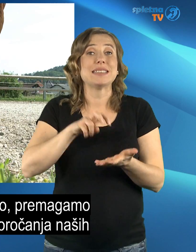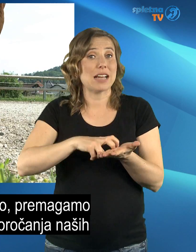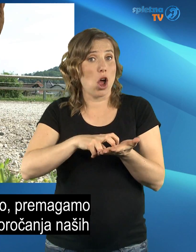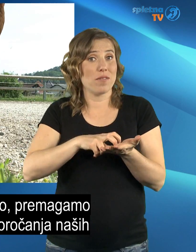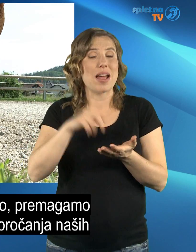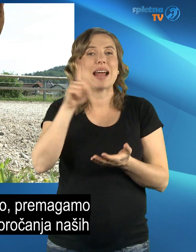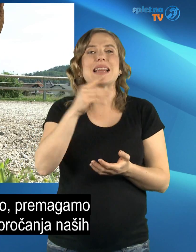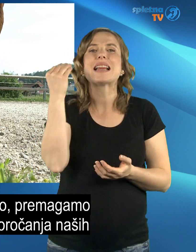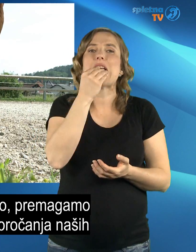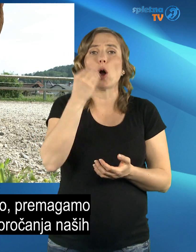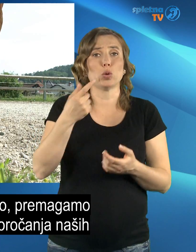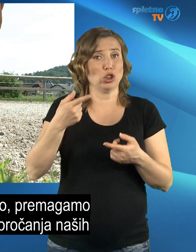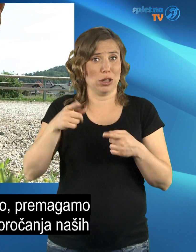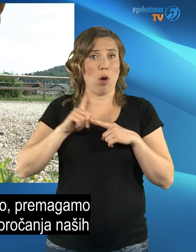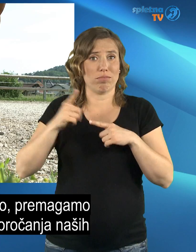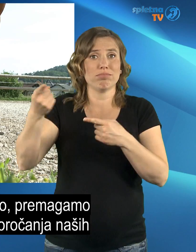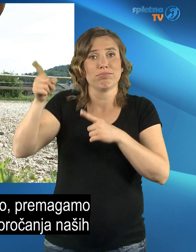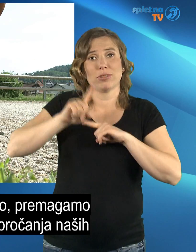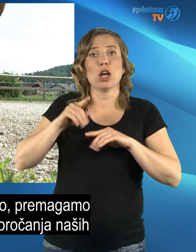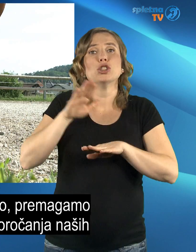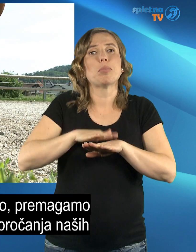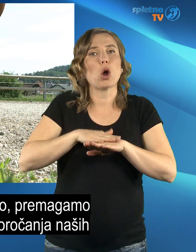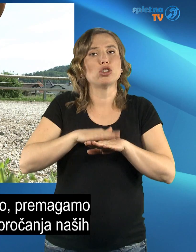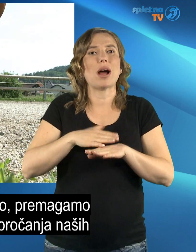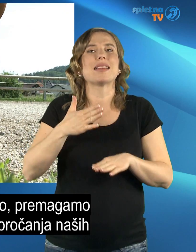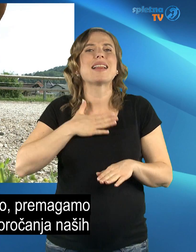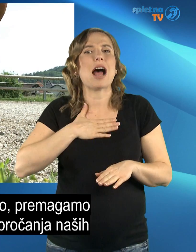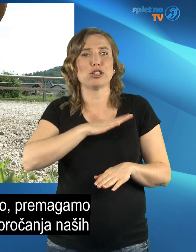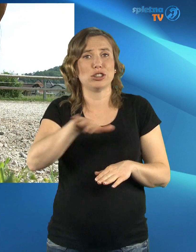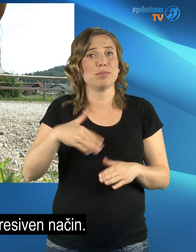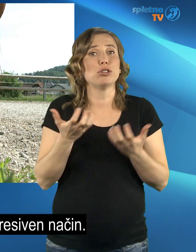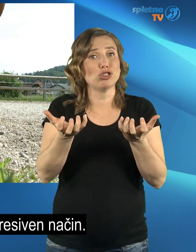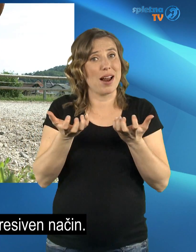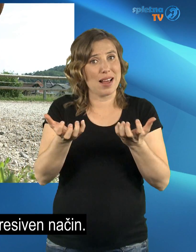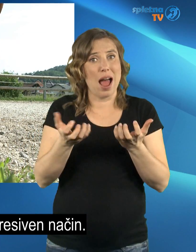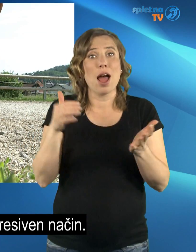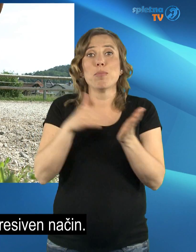in naučimo sporočanja naših želja in potreb na neagresiven način.